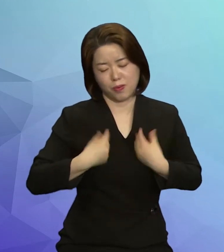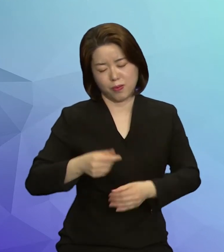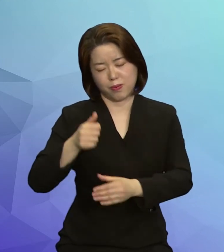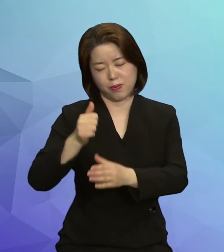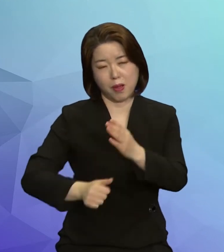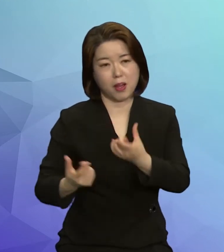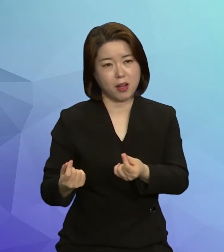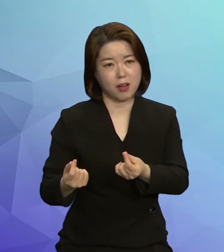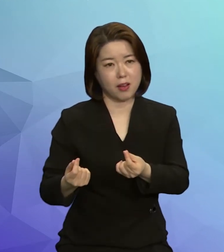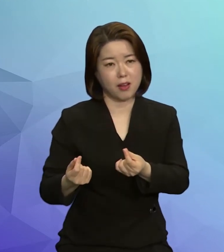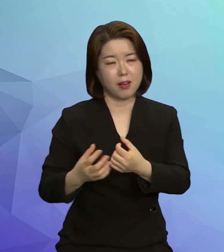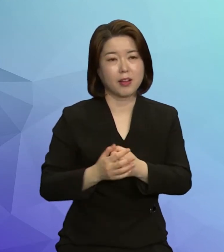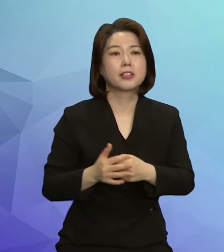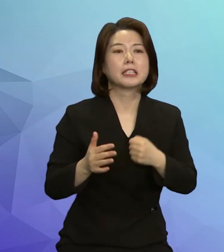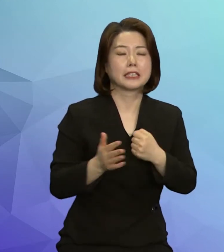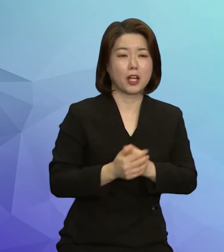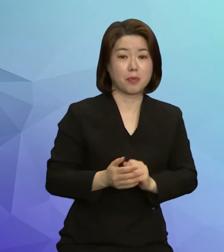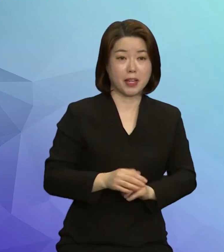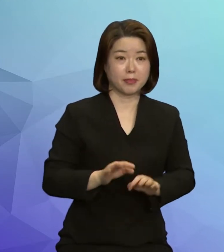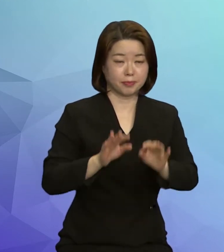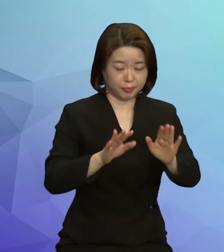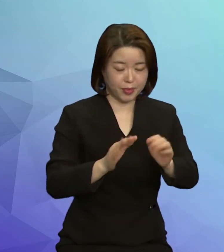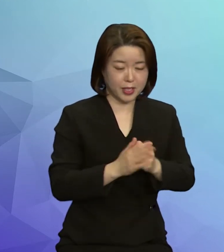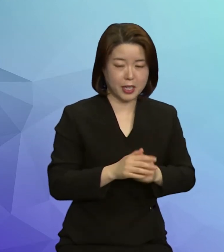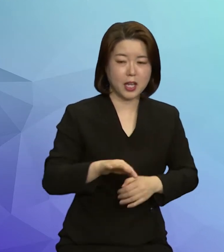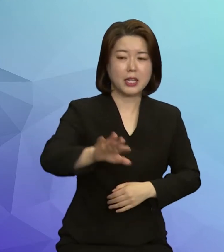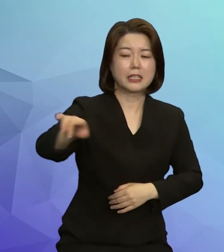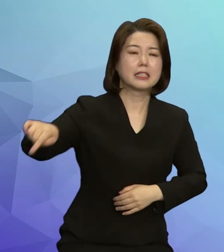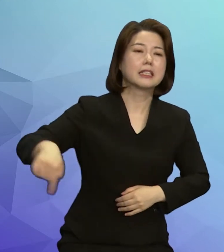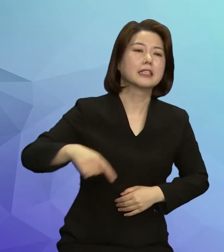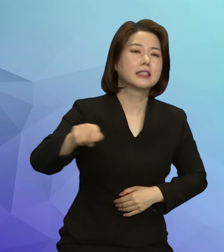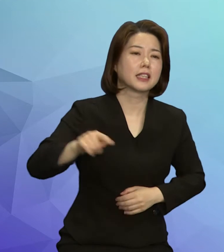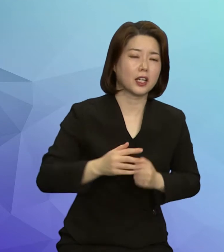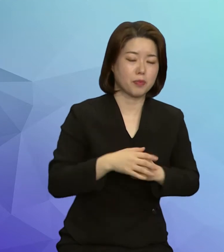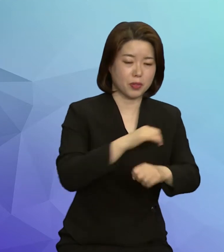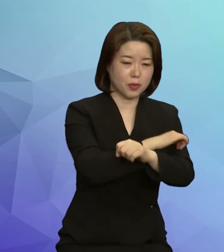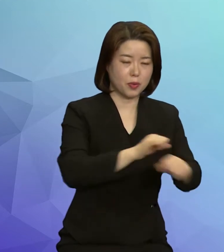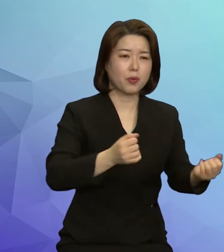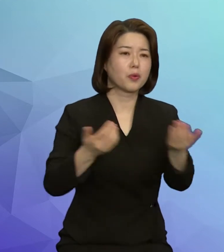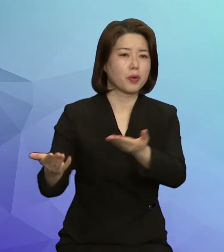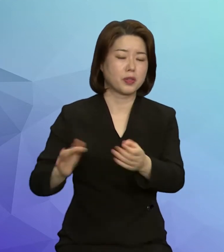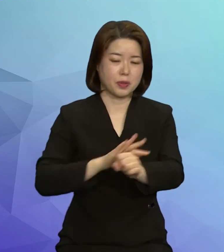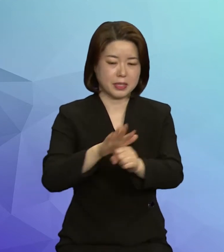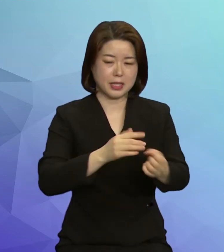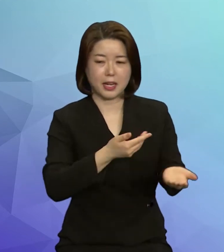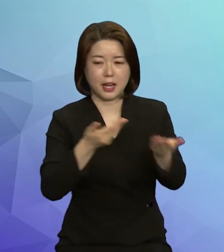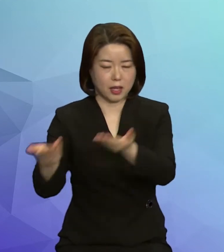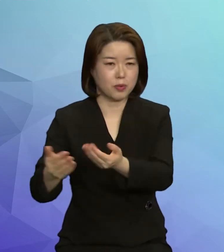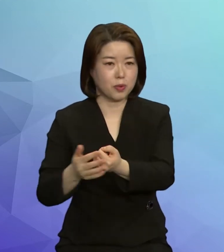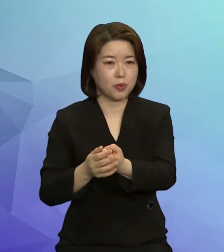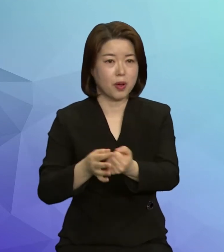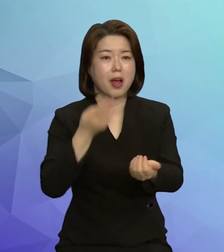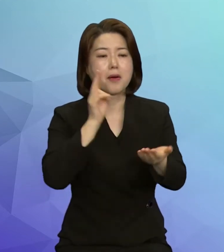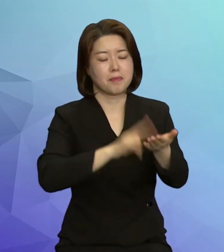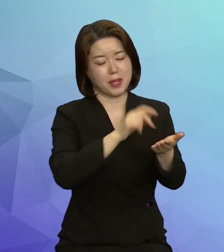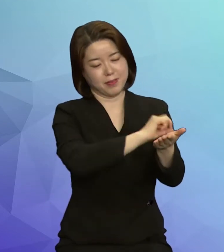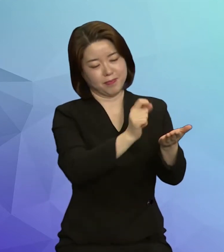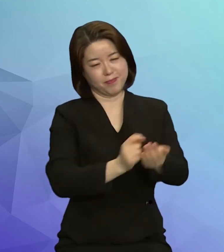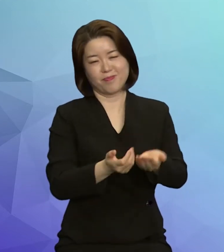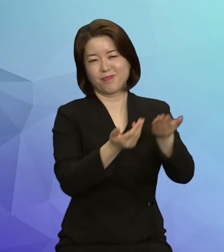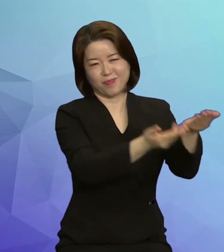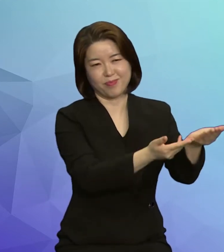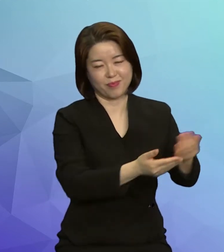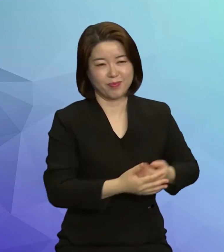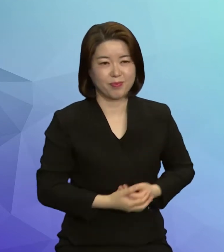거죠. 그래서 이제는 그들을 용서하라, 사랑하라는 편지를